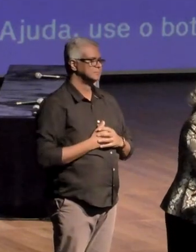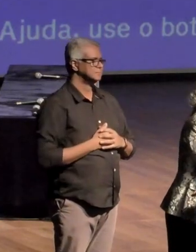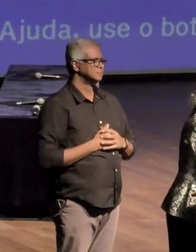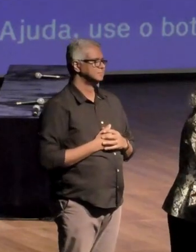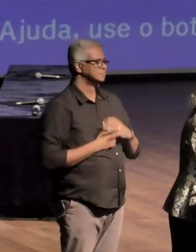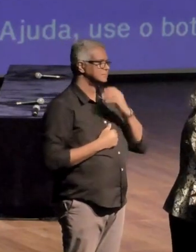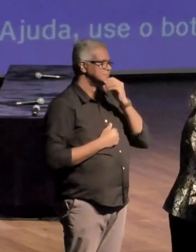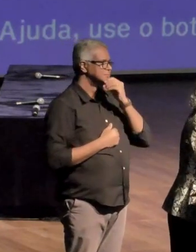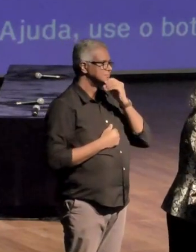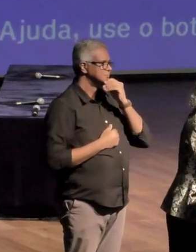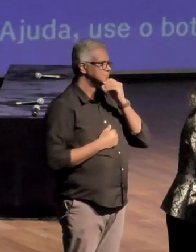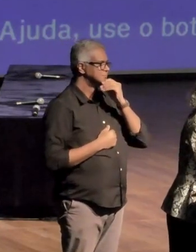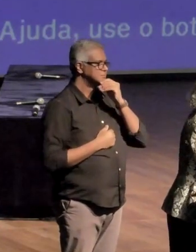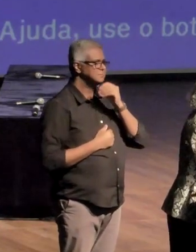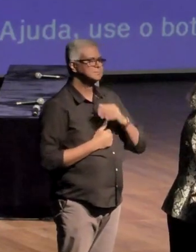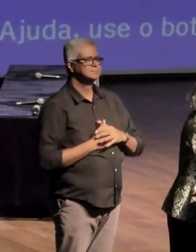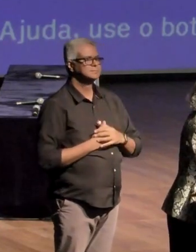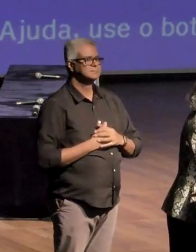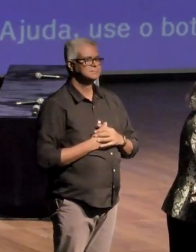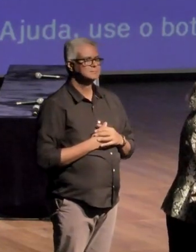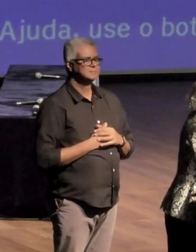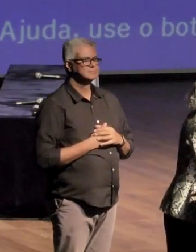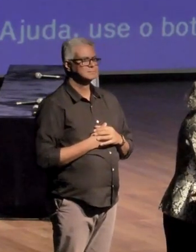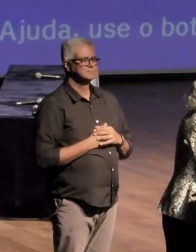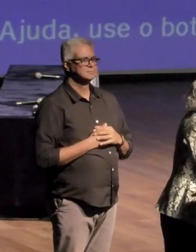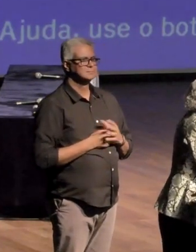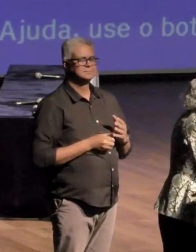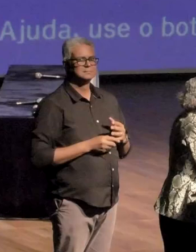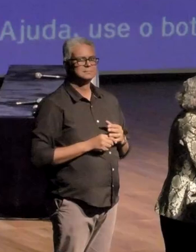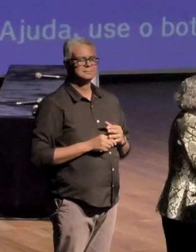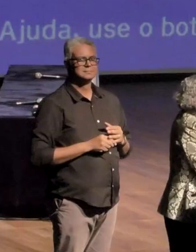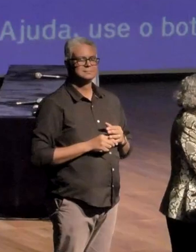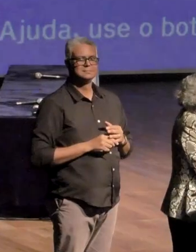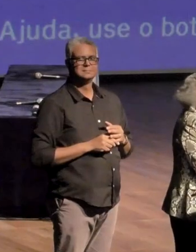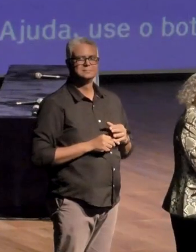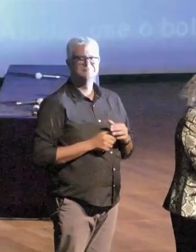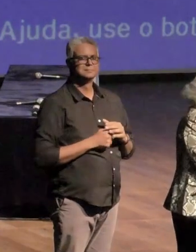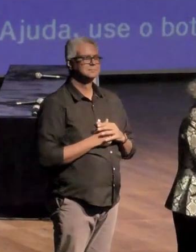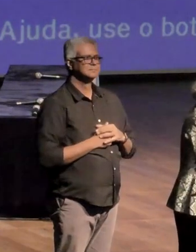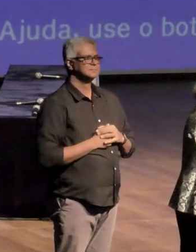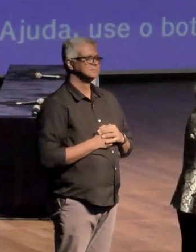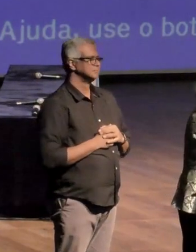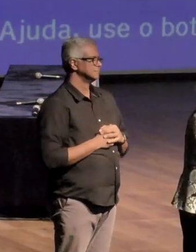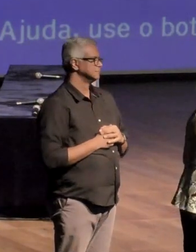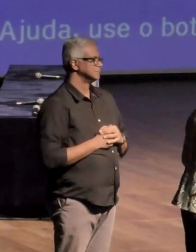dou-lhe uma dou-lhe duas dou-lhe três